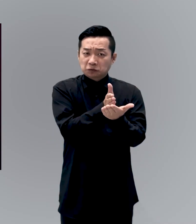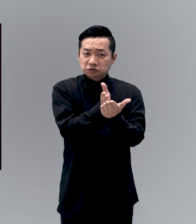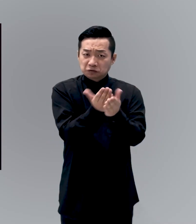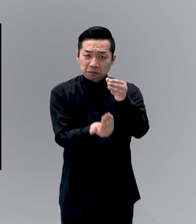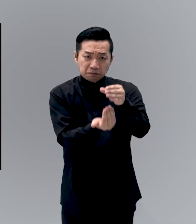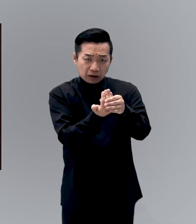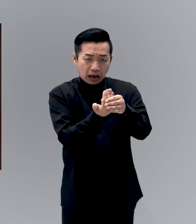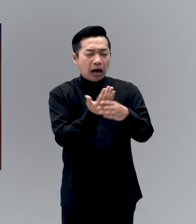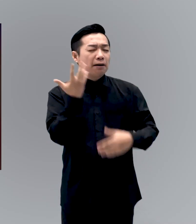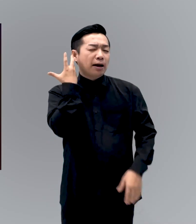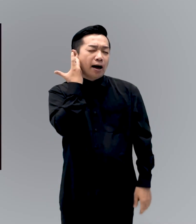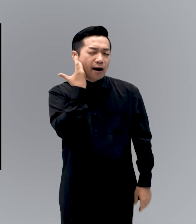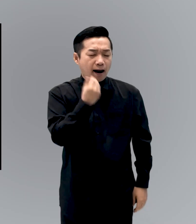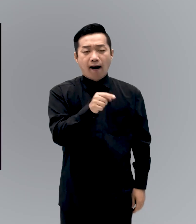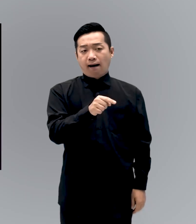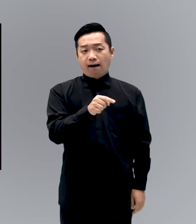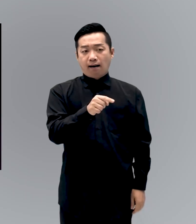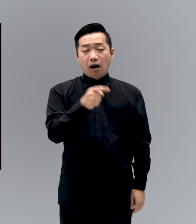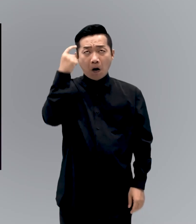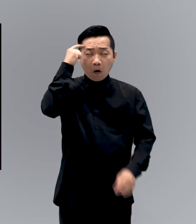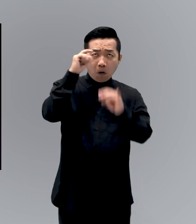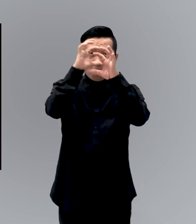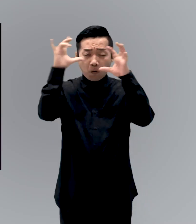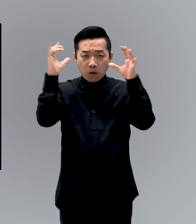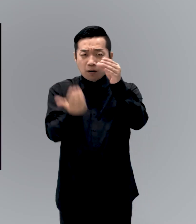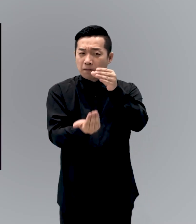내 이름은 가브리엘 웰즈.